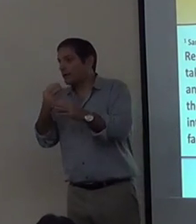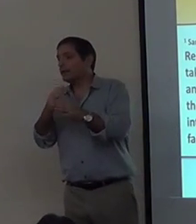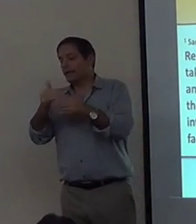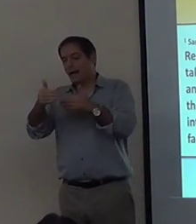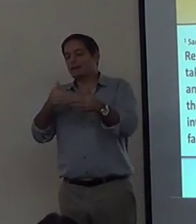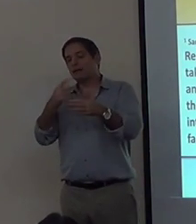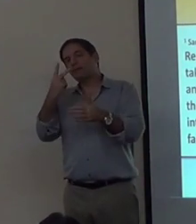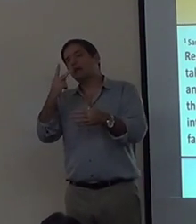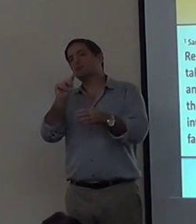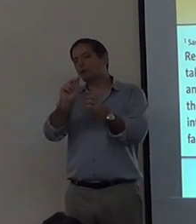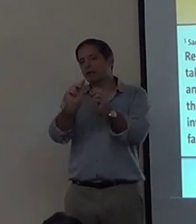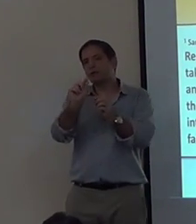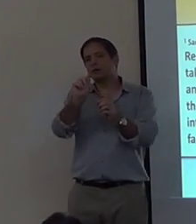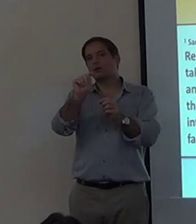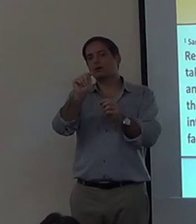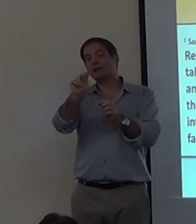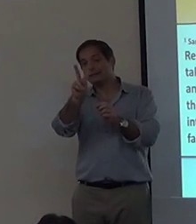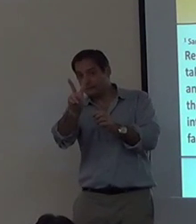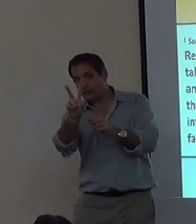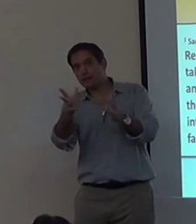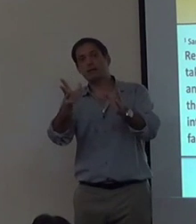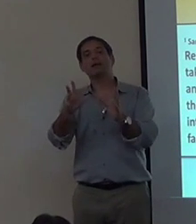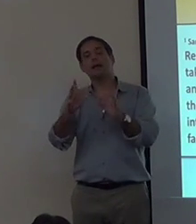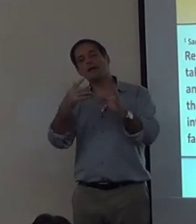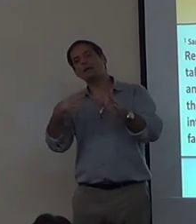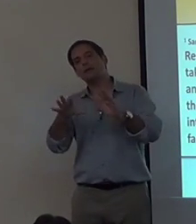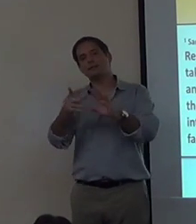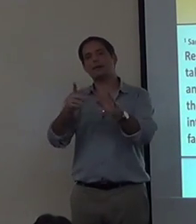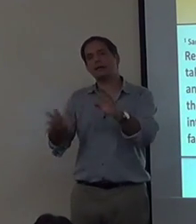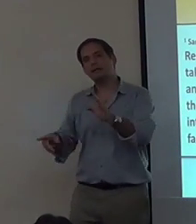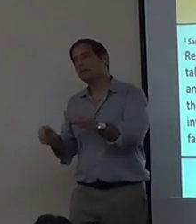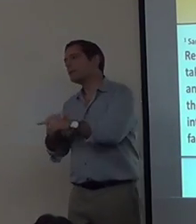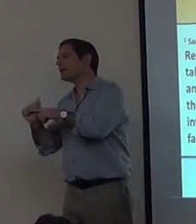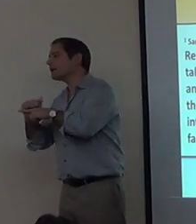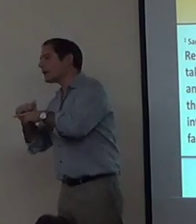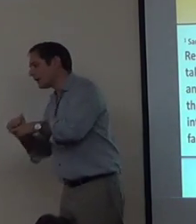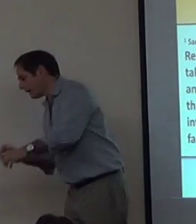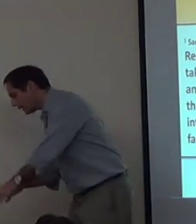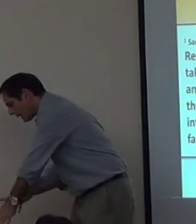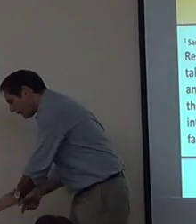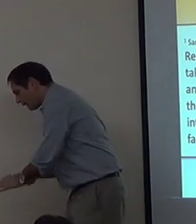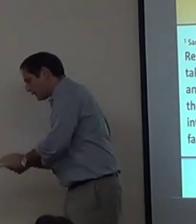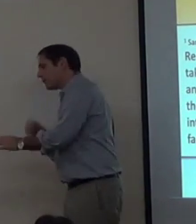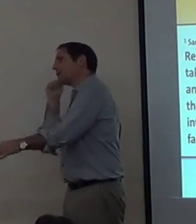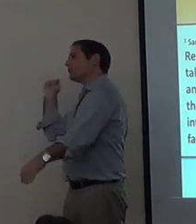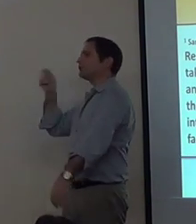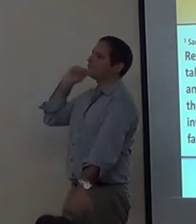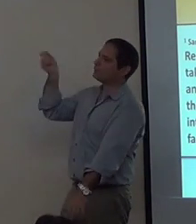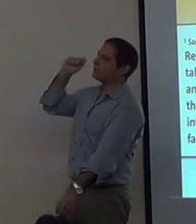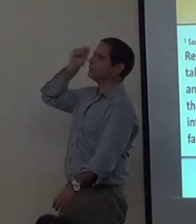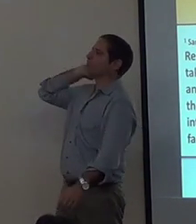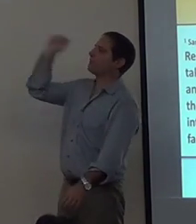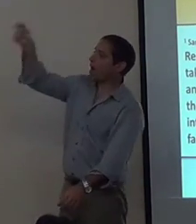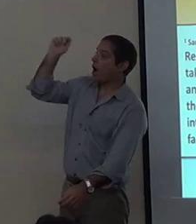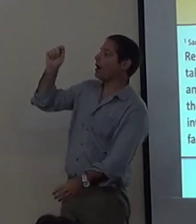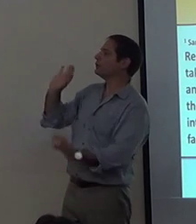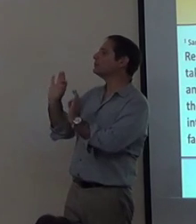A comer y antes mirar un poquito TV, ahí, ¿qué hacía él? Practicaba, agarraba ahí.